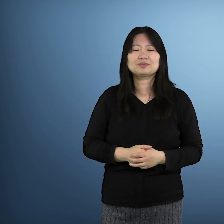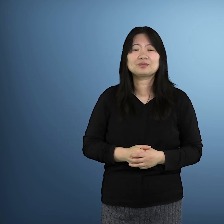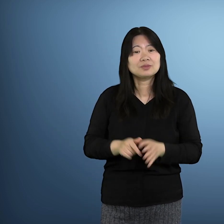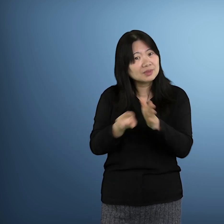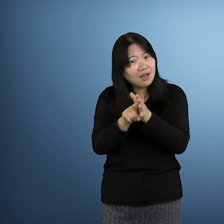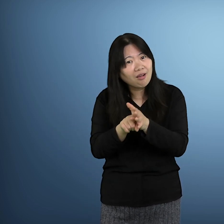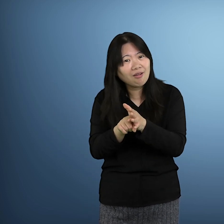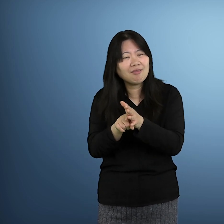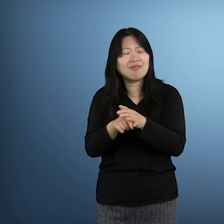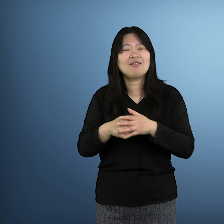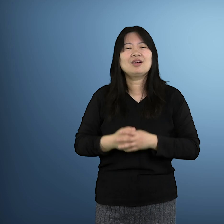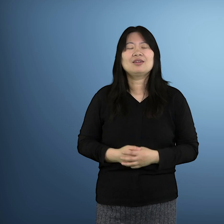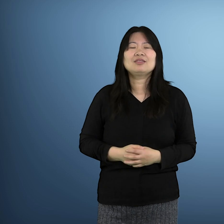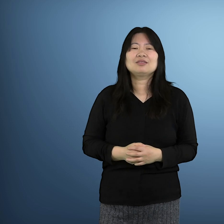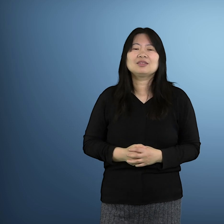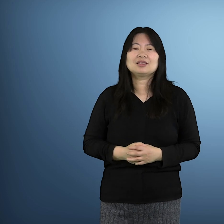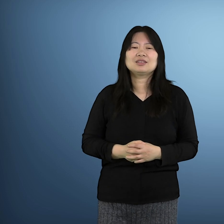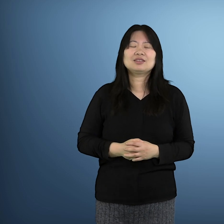믿습니까?